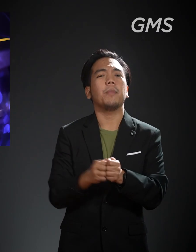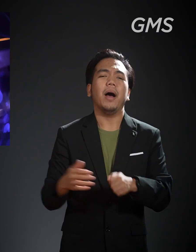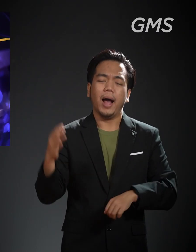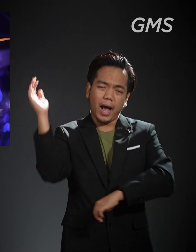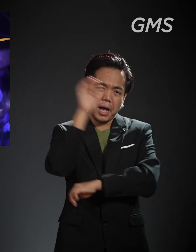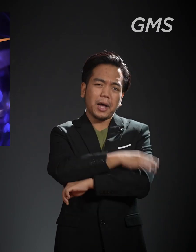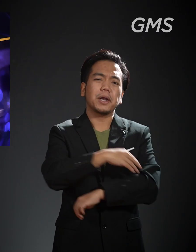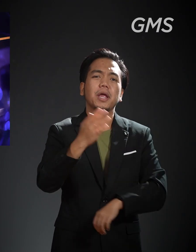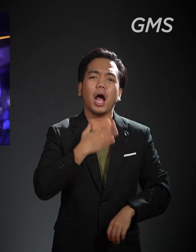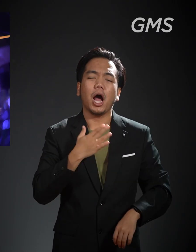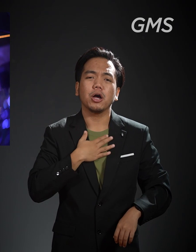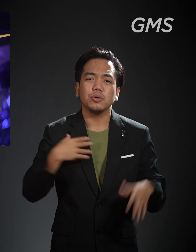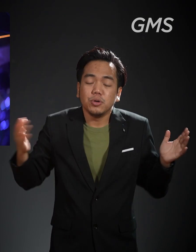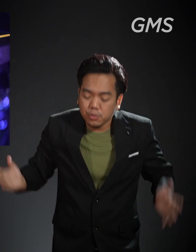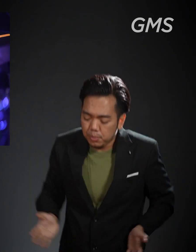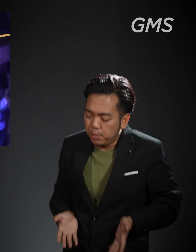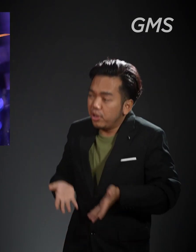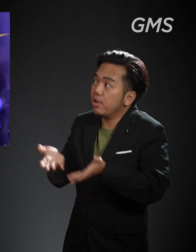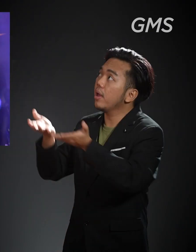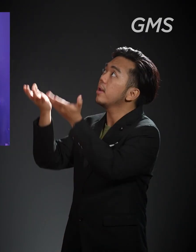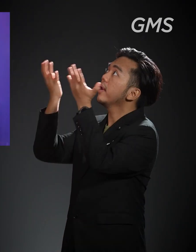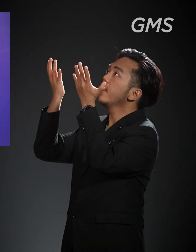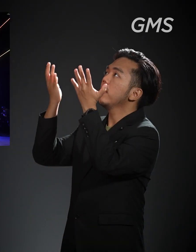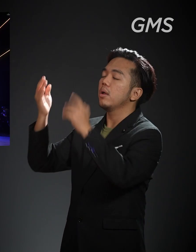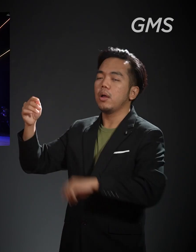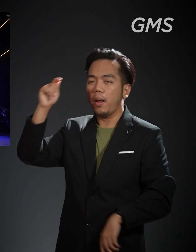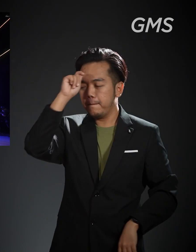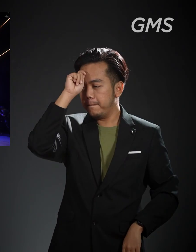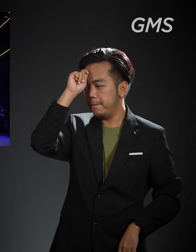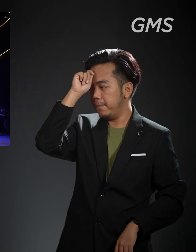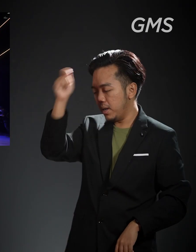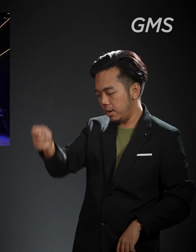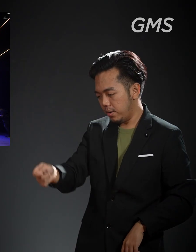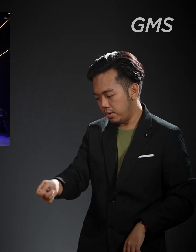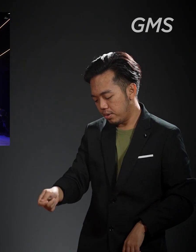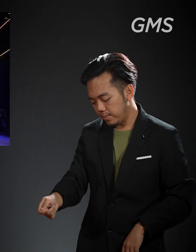Sepanjang hari ku beri